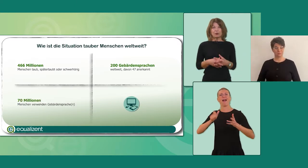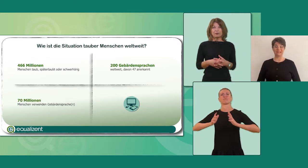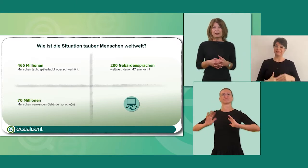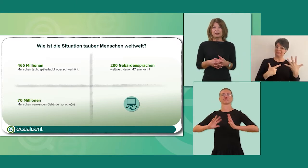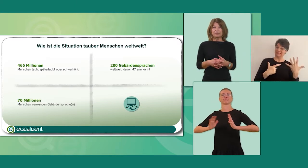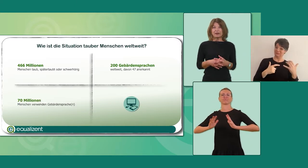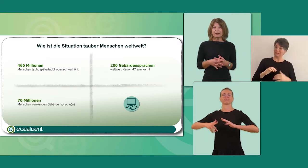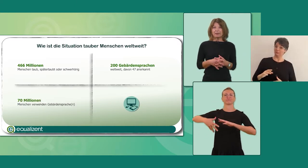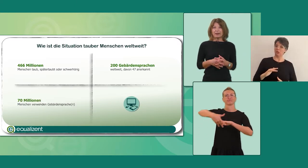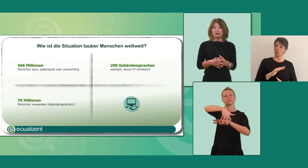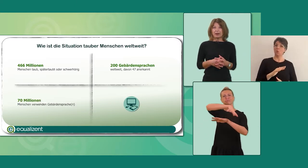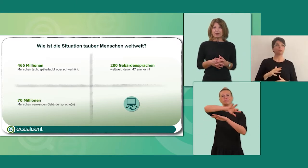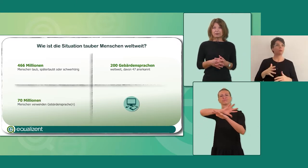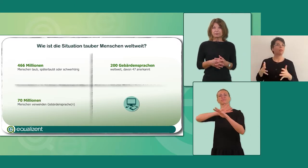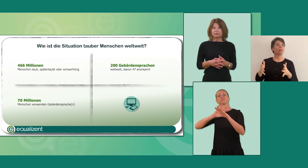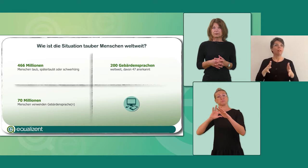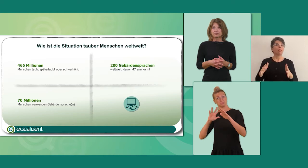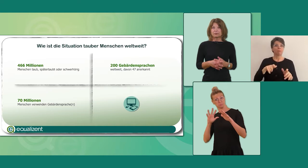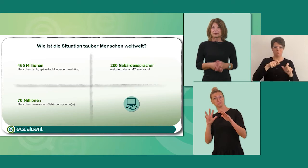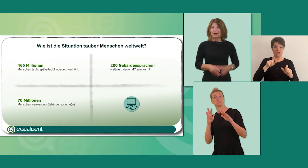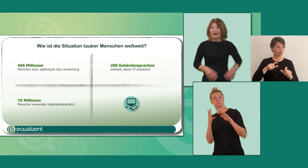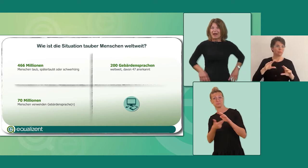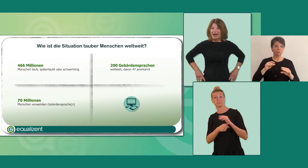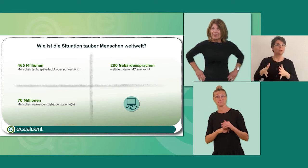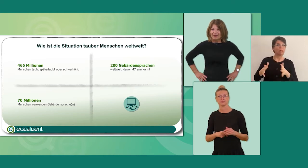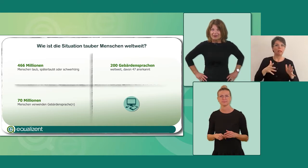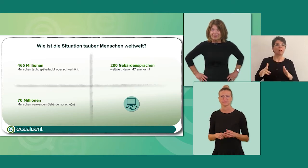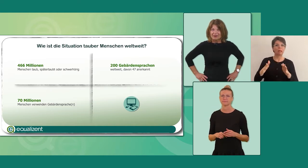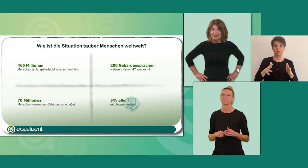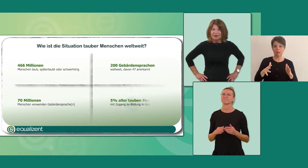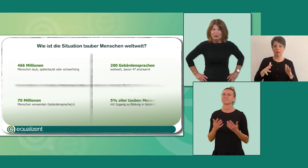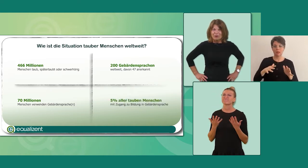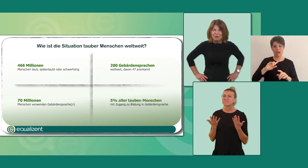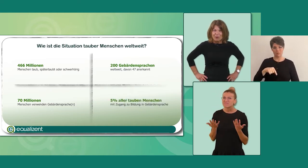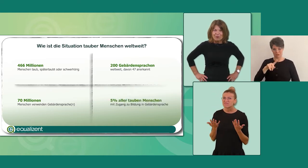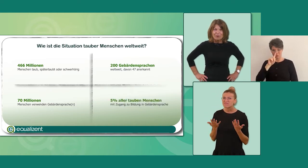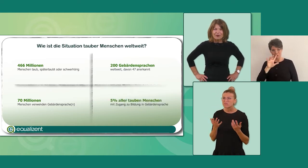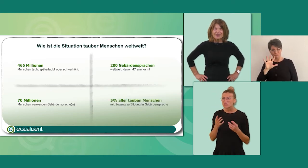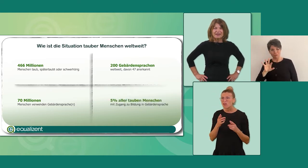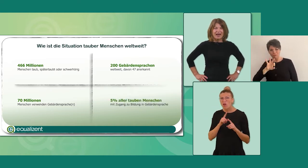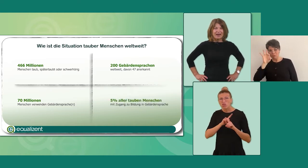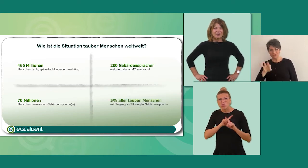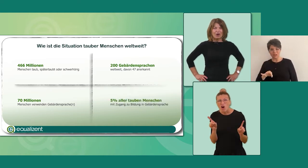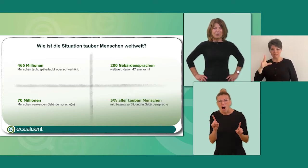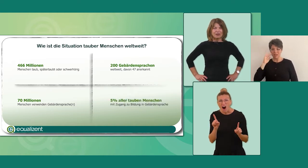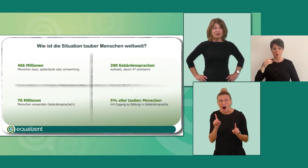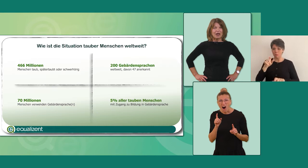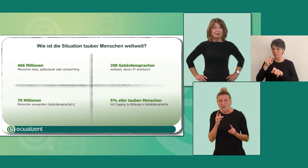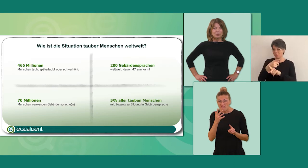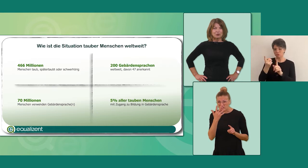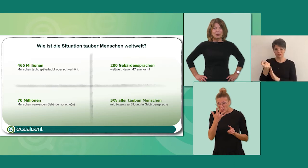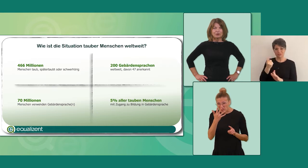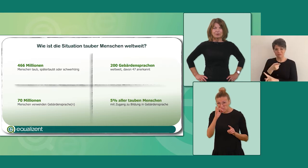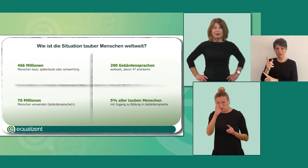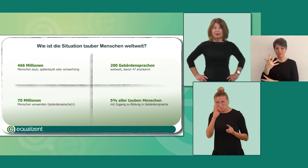70 Millionen Menschen verwenden Gebärdensprachen. Aber nur 5% aller tauben Menschen